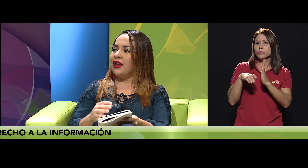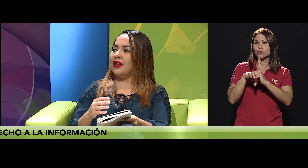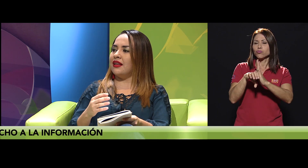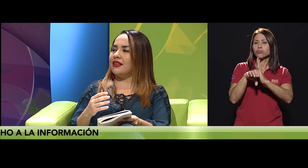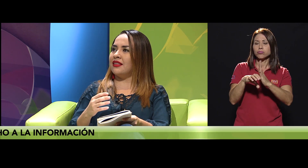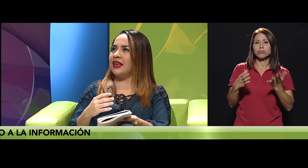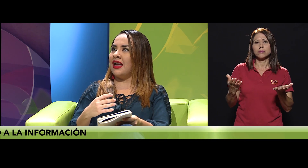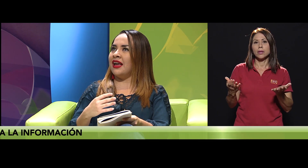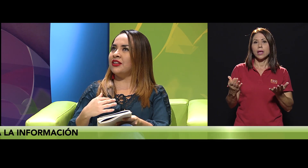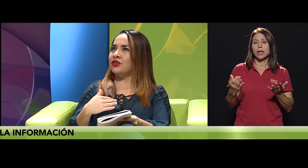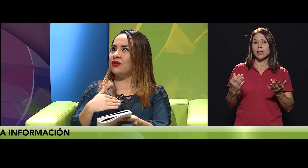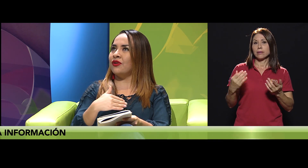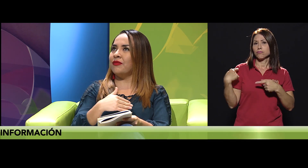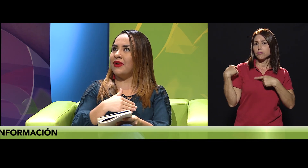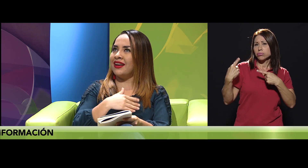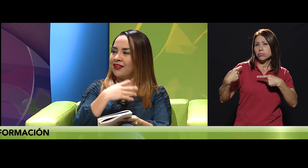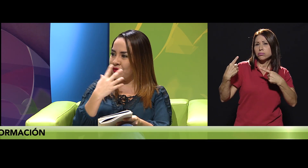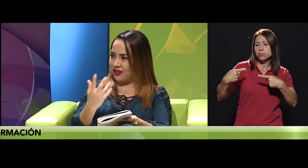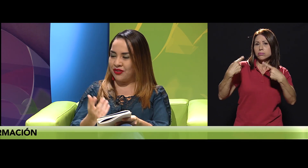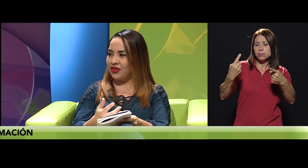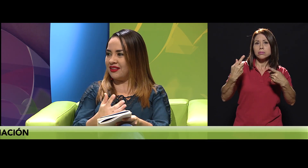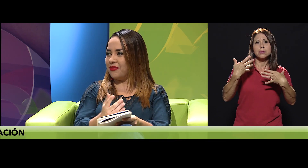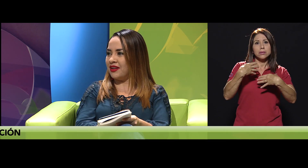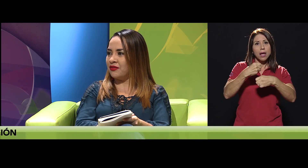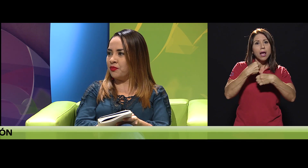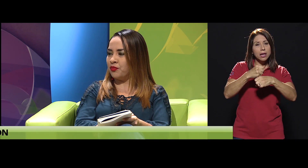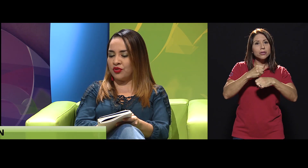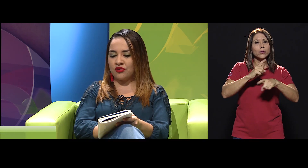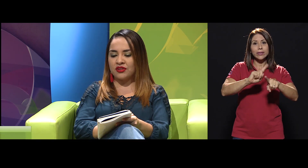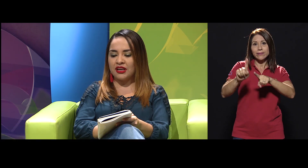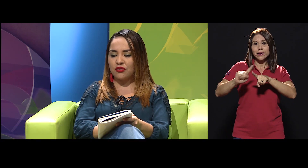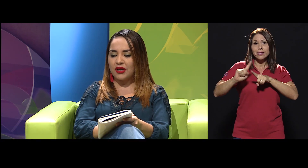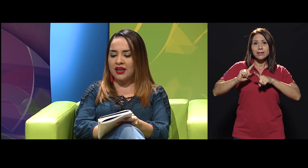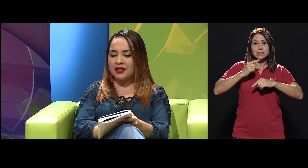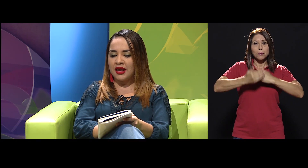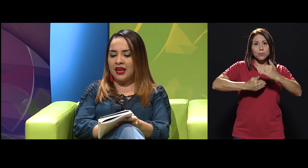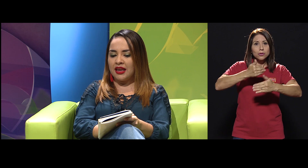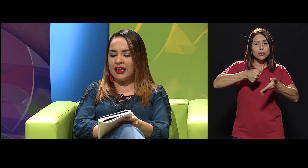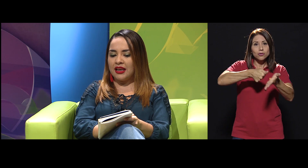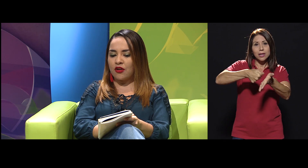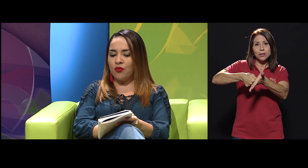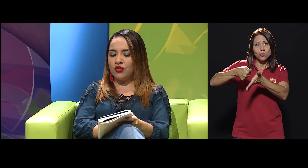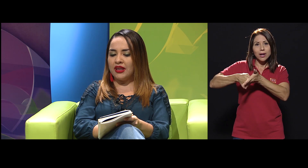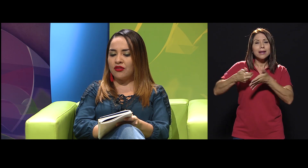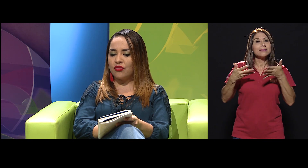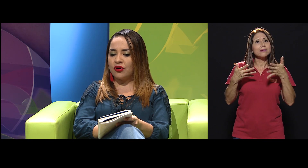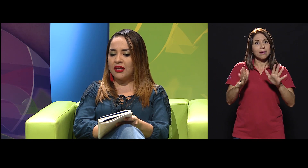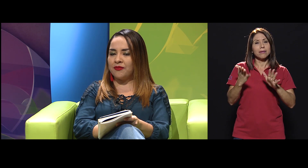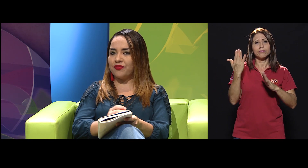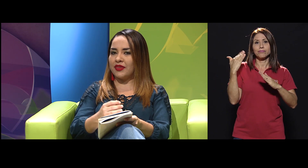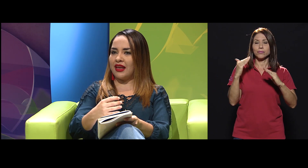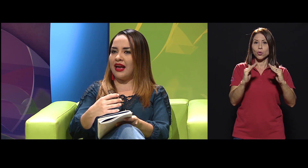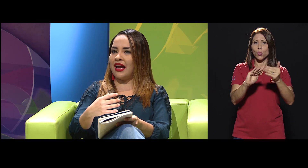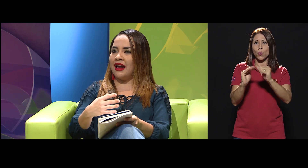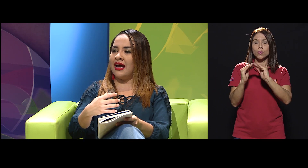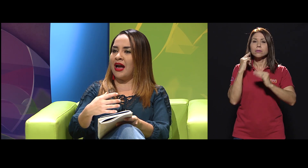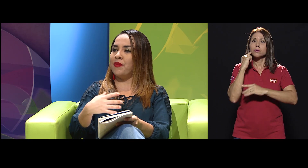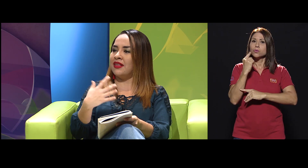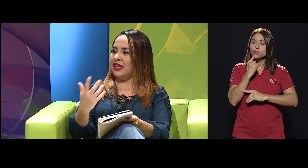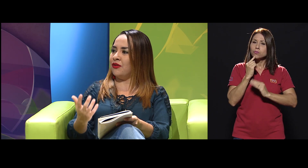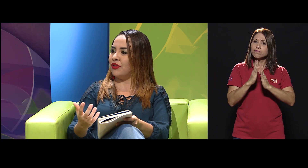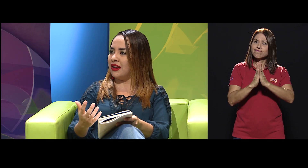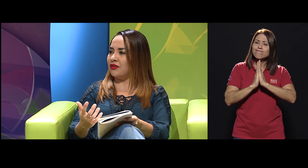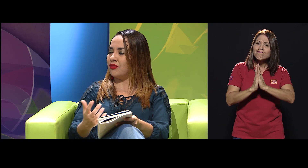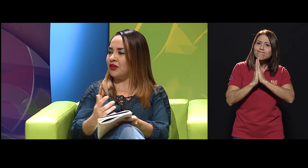ejemplo, se ha hecho en varias ocasiones, en varios procesos electorales, la comunidad sorda